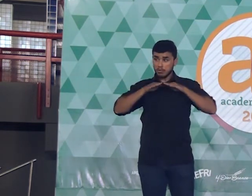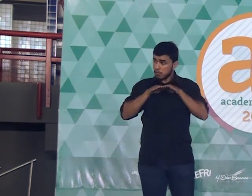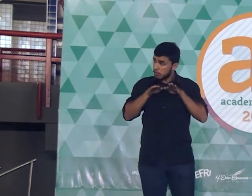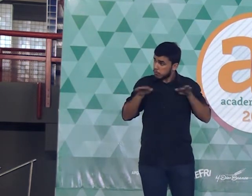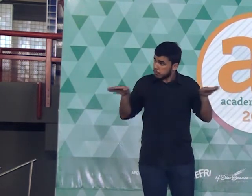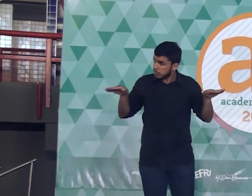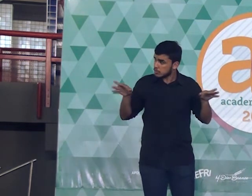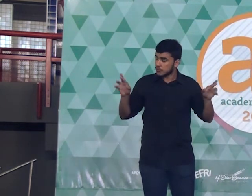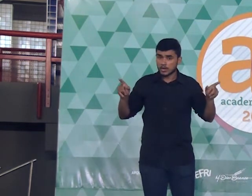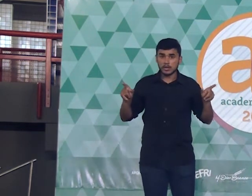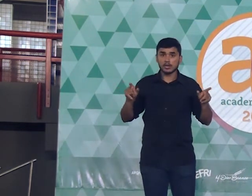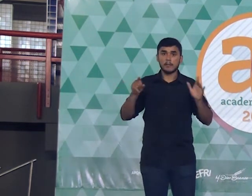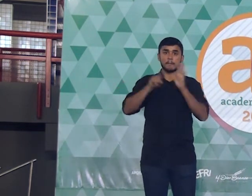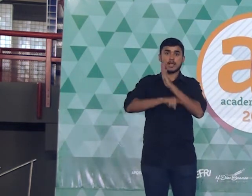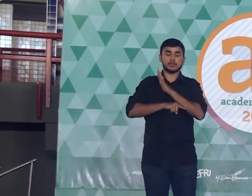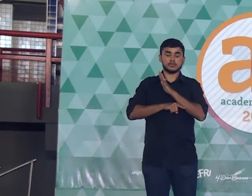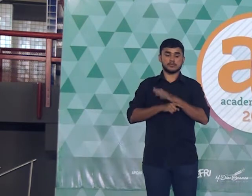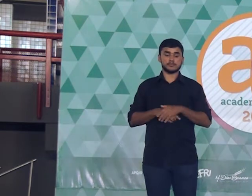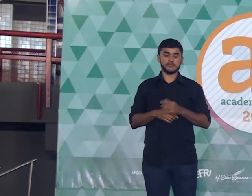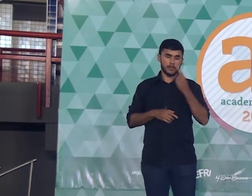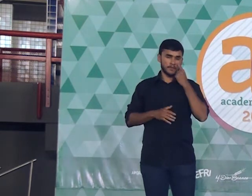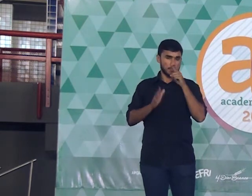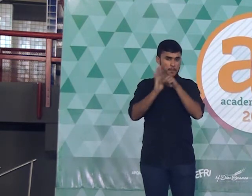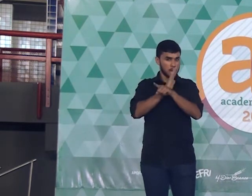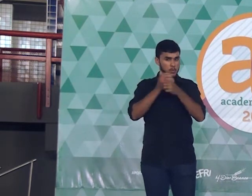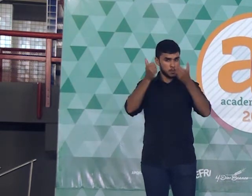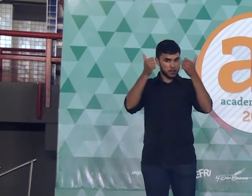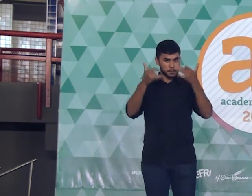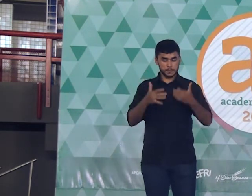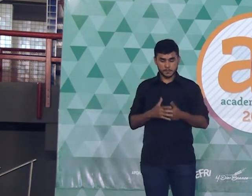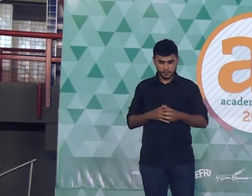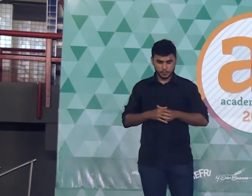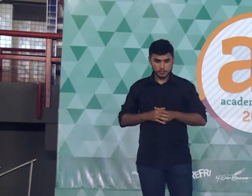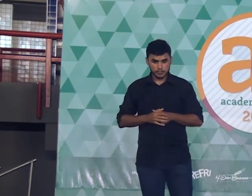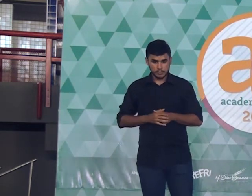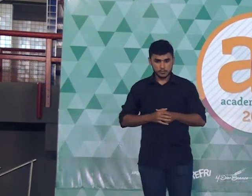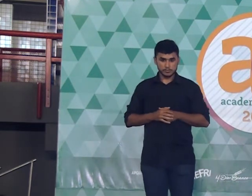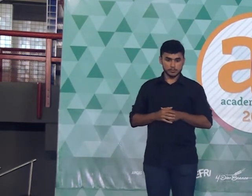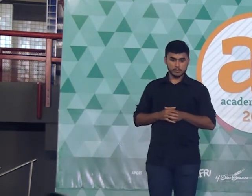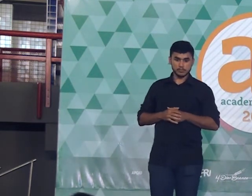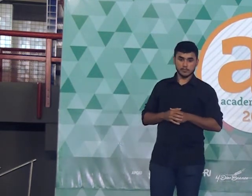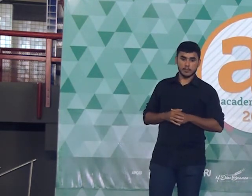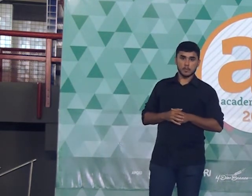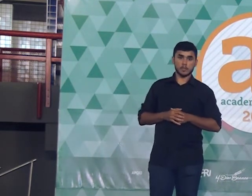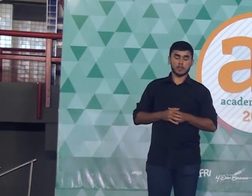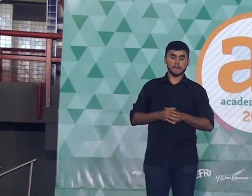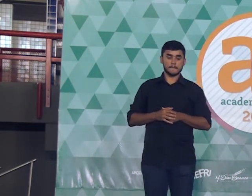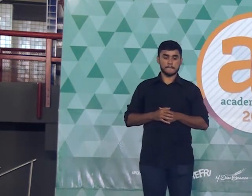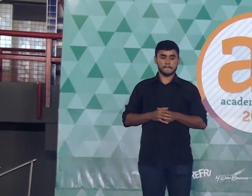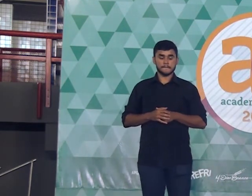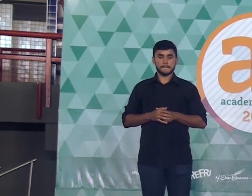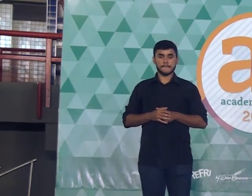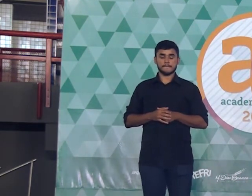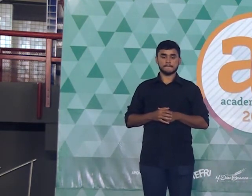isso. Eu vou pedir, por favor, para você me ajudar agora com a questão de número 4.